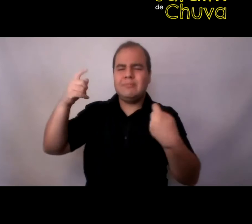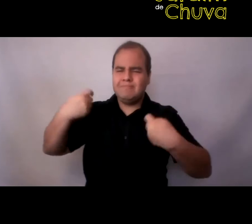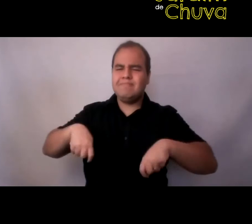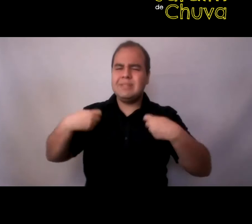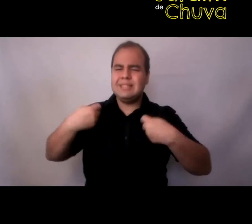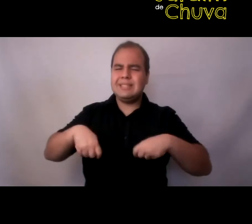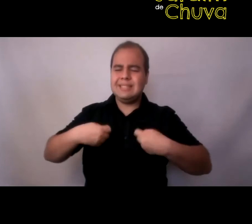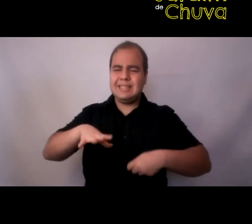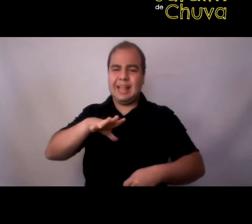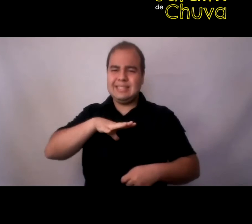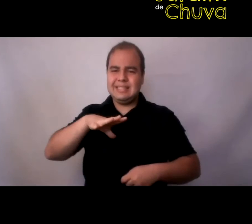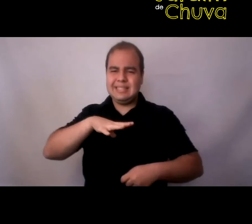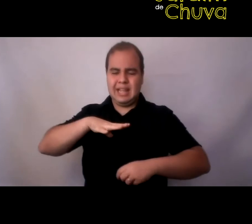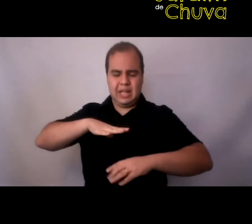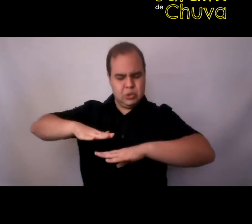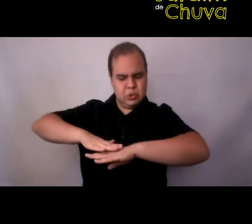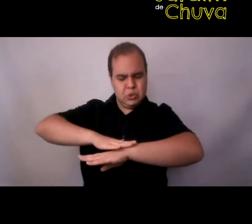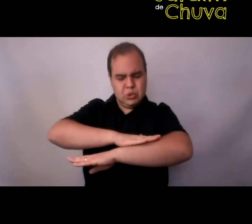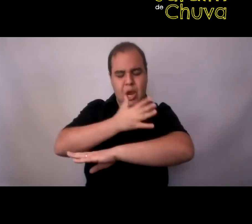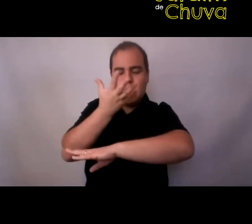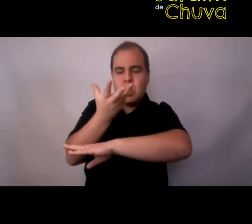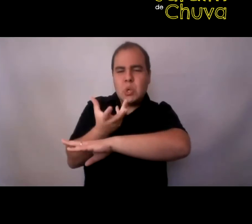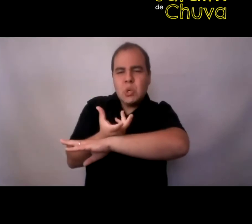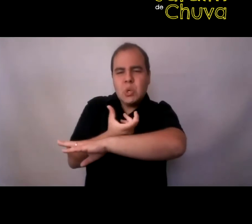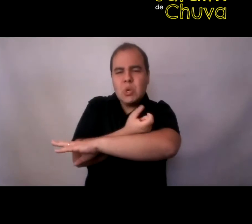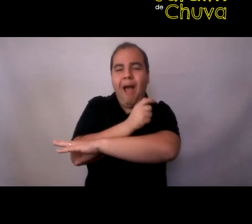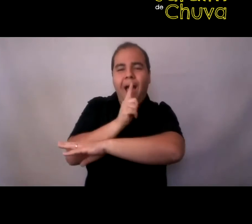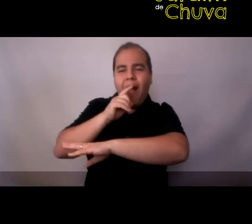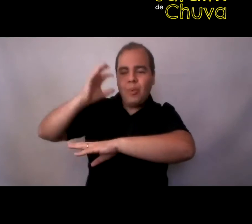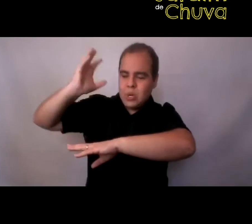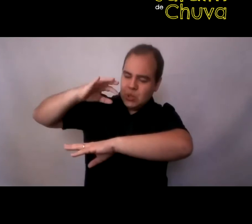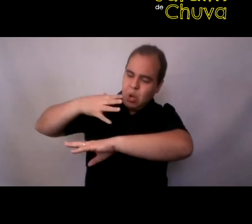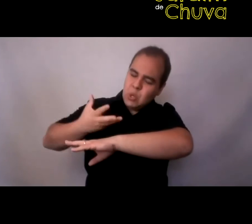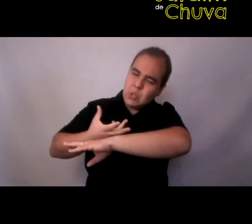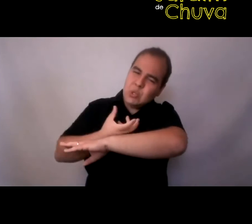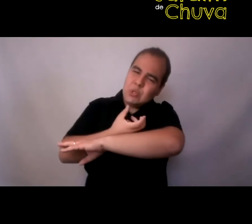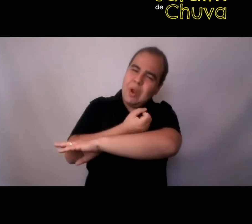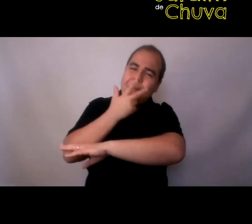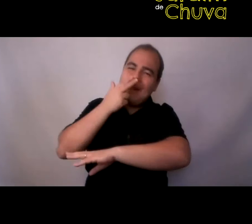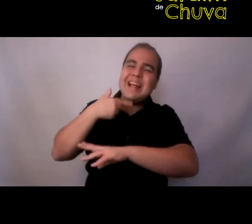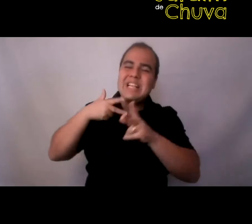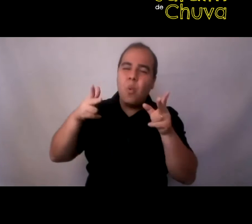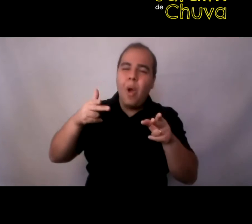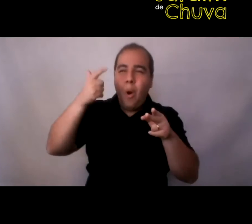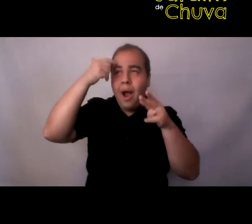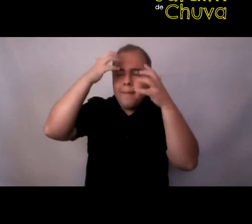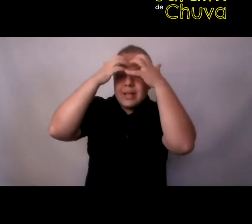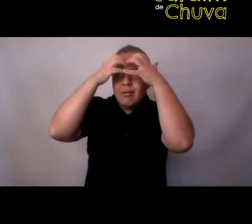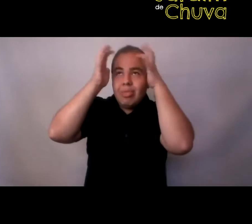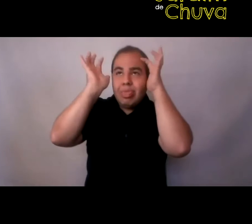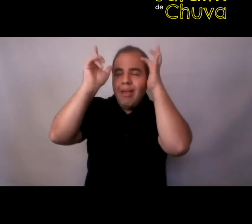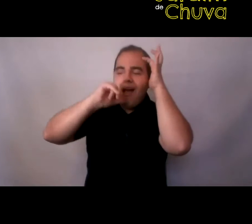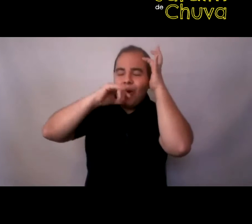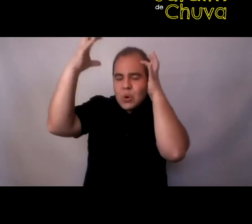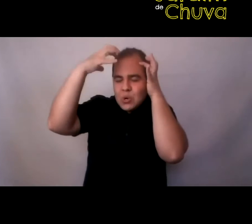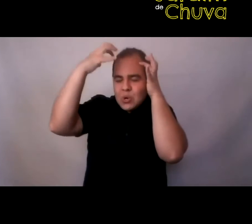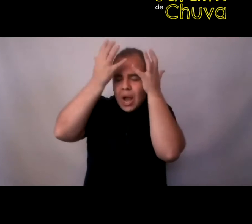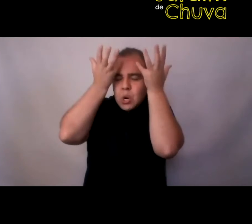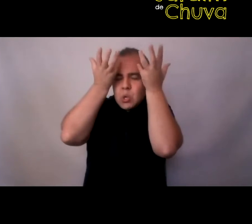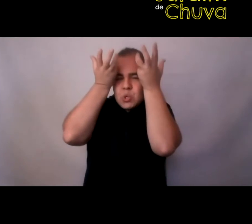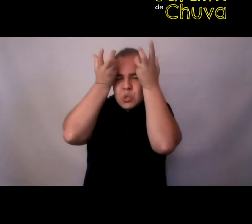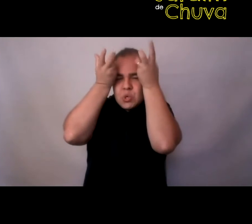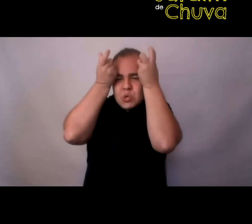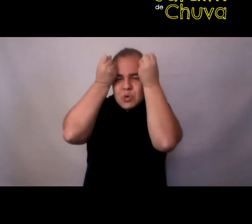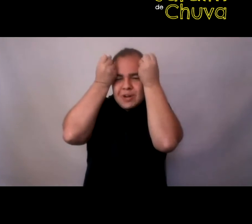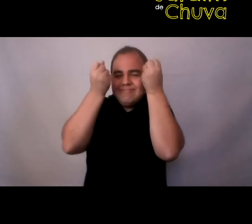permeabilizar assim nossas consciências e deixar a água e esses conceitos mais amplos infiltrarem realmente dentro dos